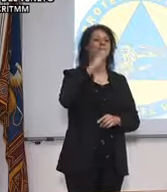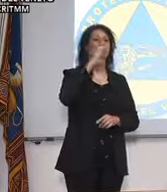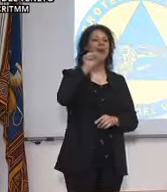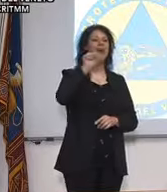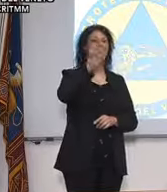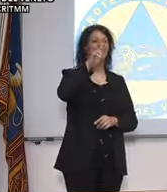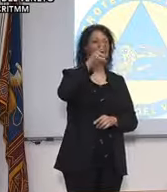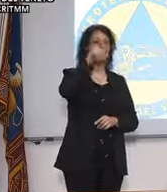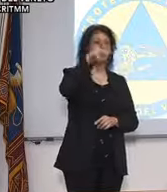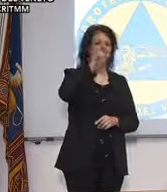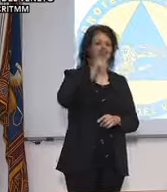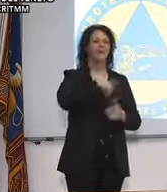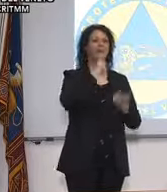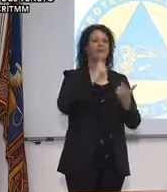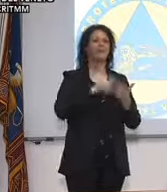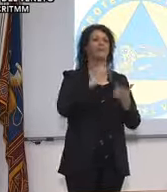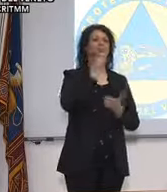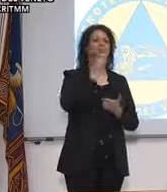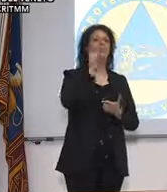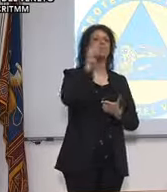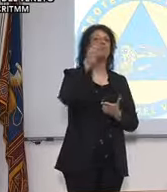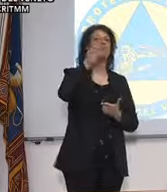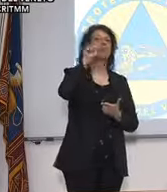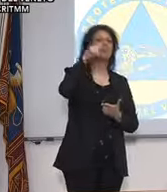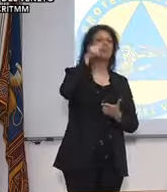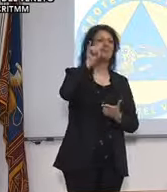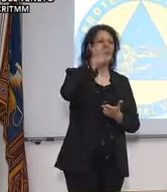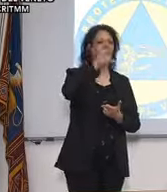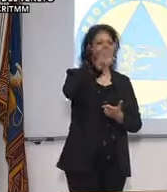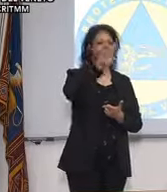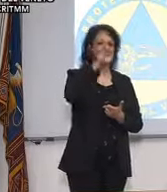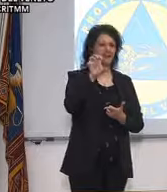c'è Francesco Forastiere